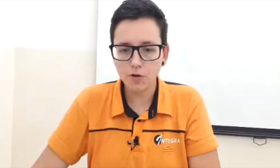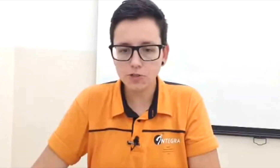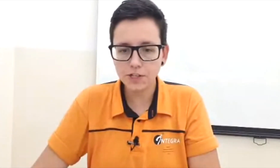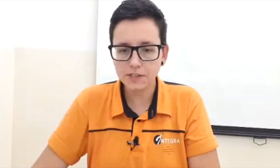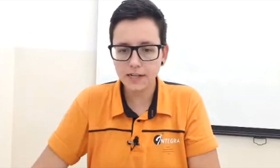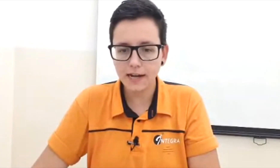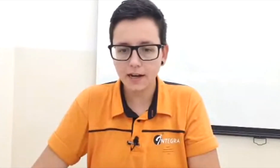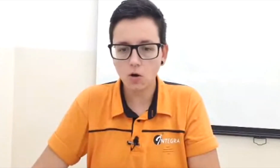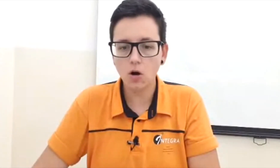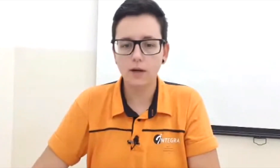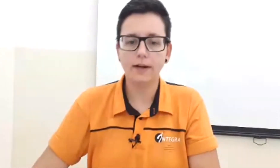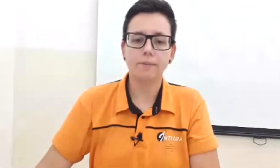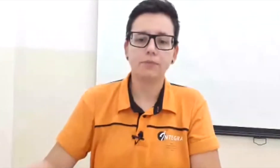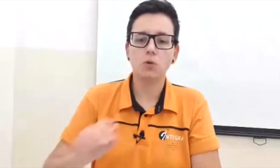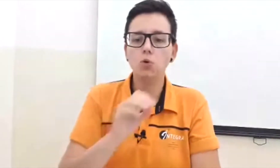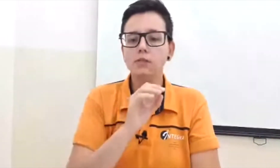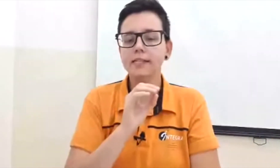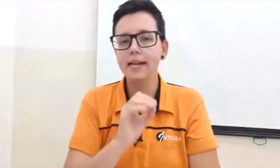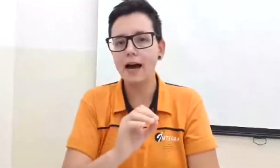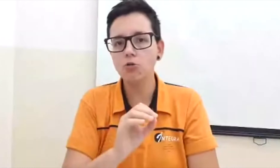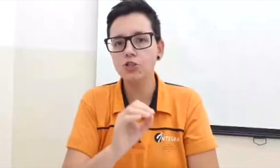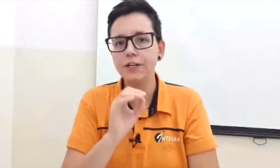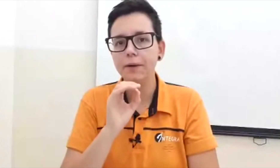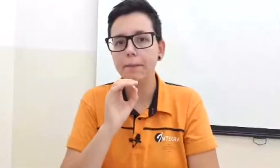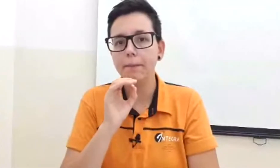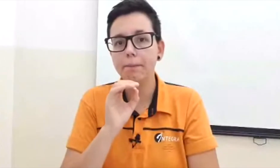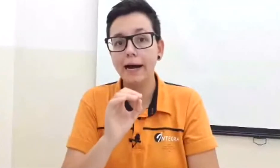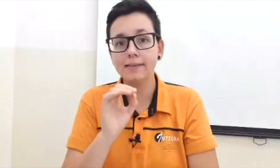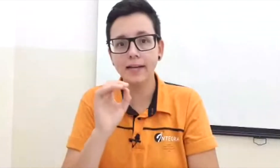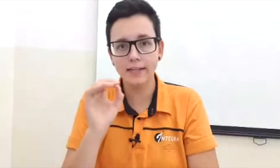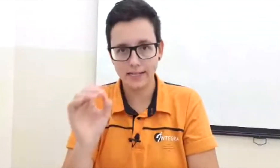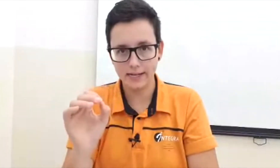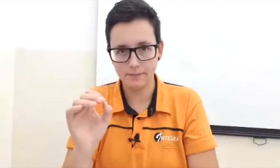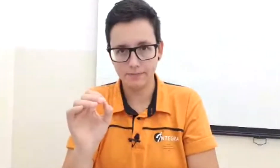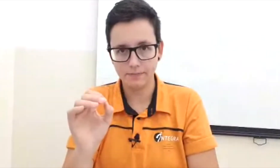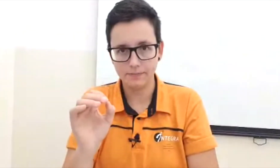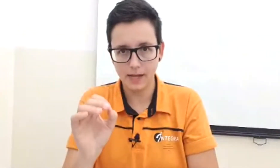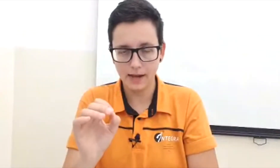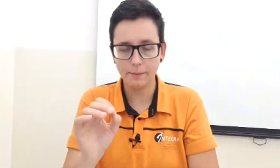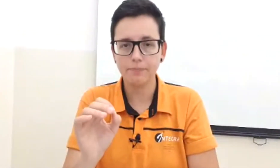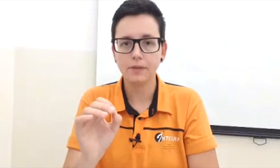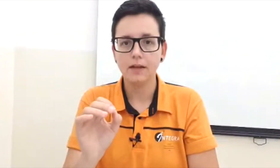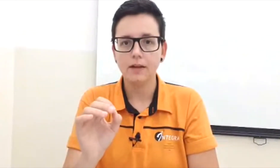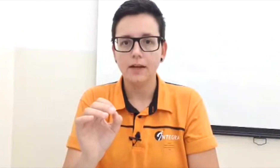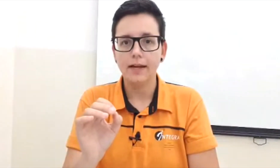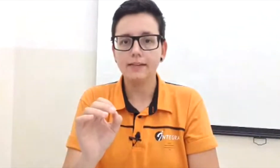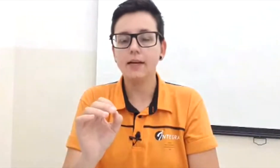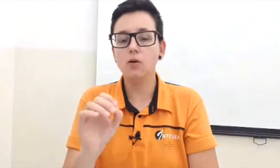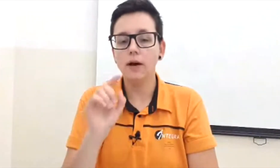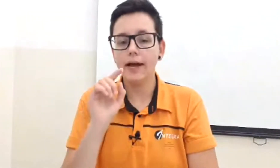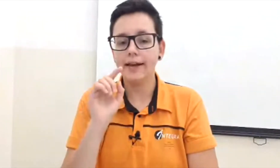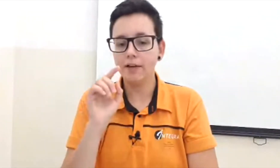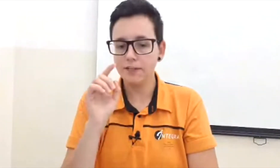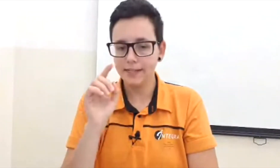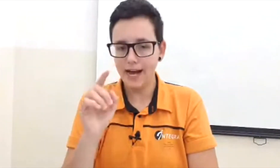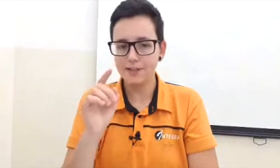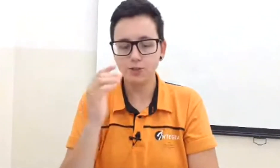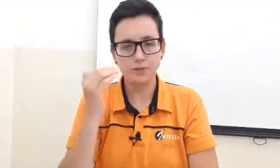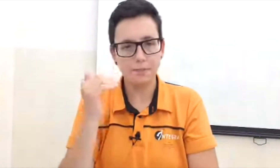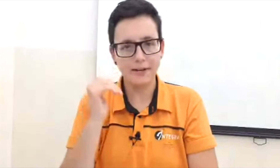te ensinar agora o sinal de padaria, tá? Então, na verdade, eu separei